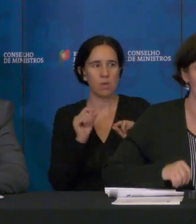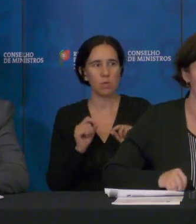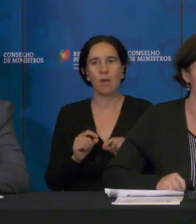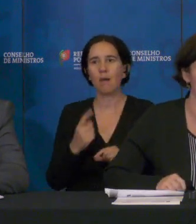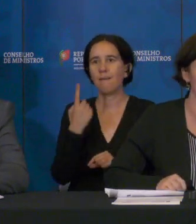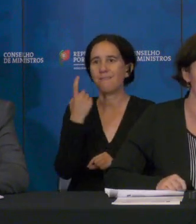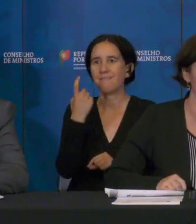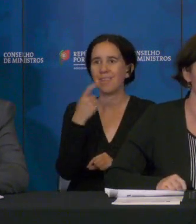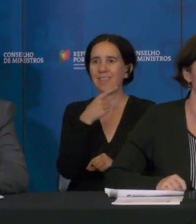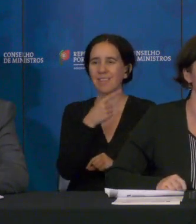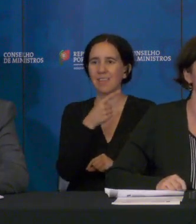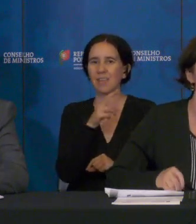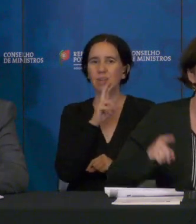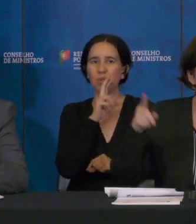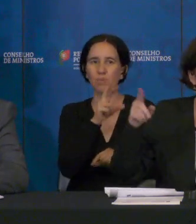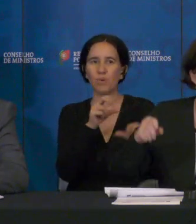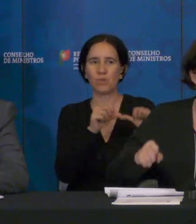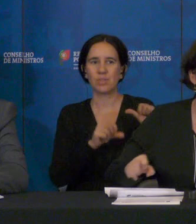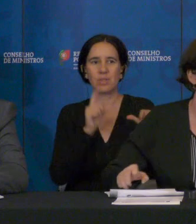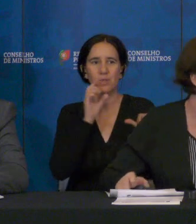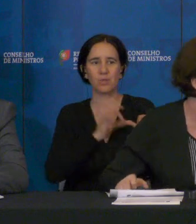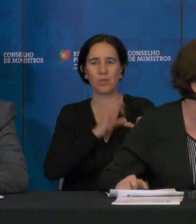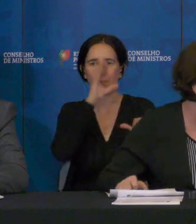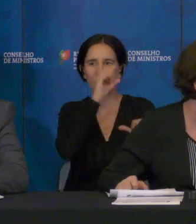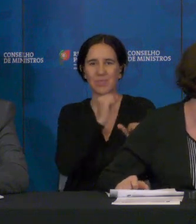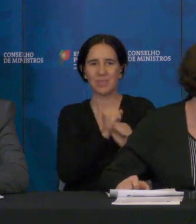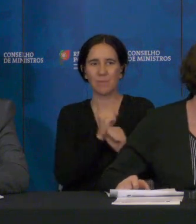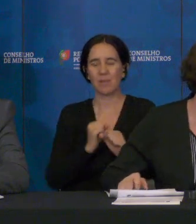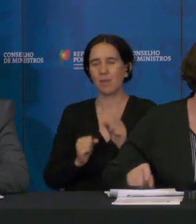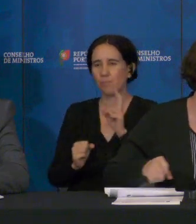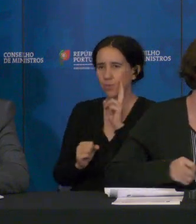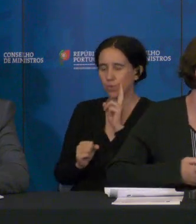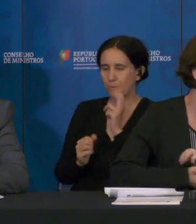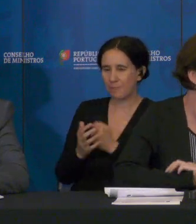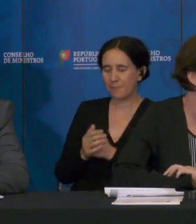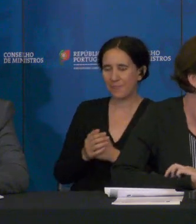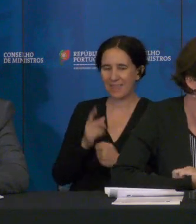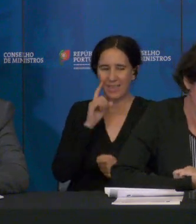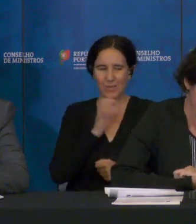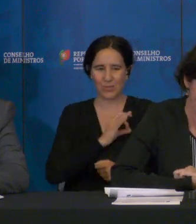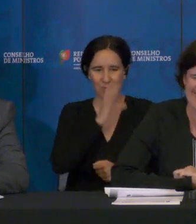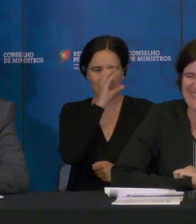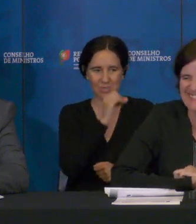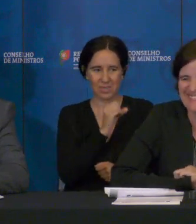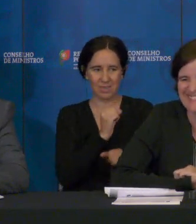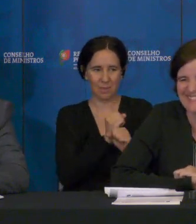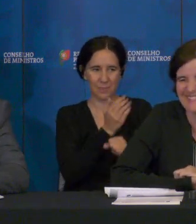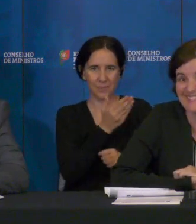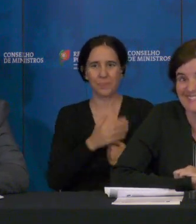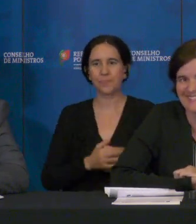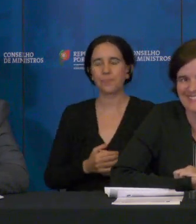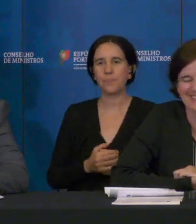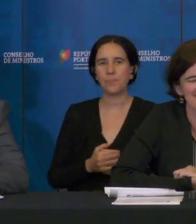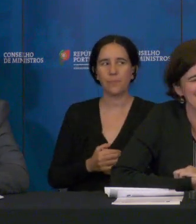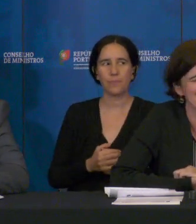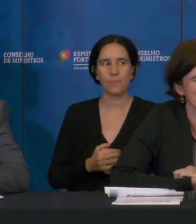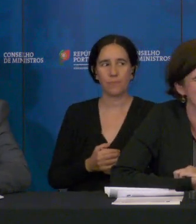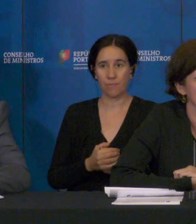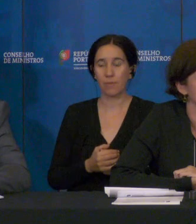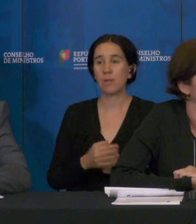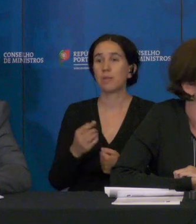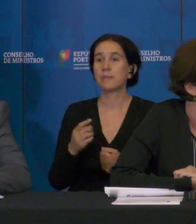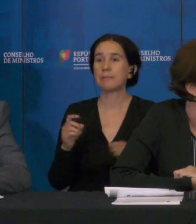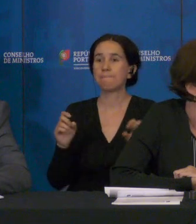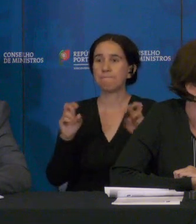Ainda falta a resposta da Sra. Ministra do Trabalho. Desculpa. À pergunta. Sra. Ministra do Trabalho. Em primeiro lugar, em relação ao